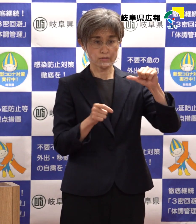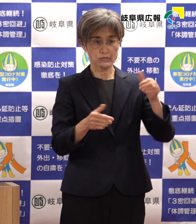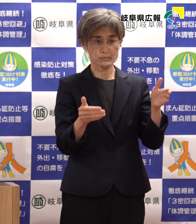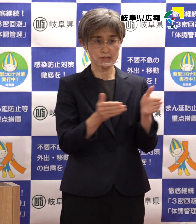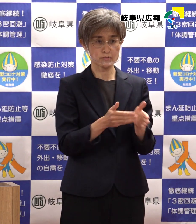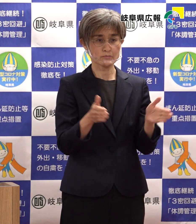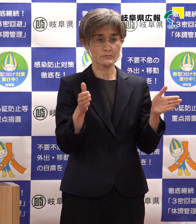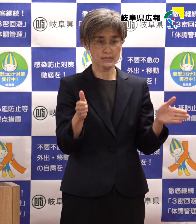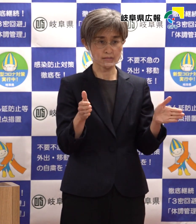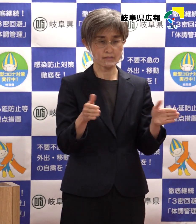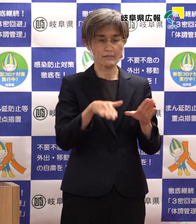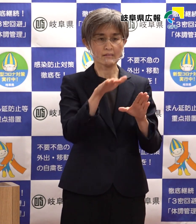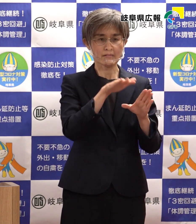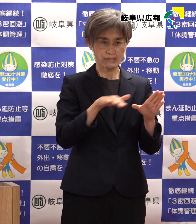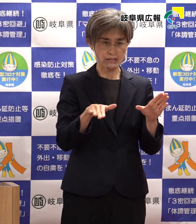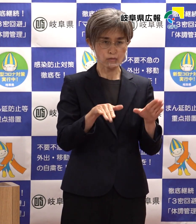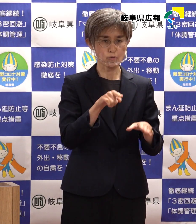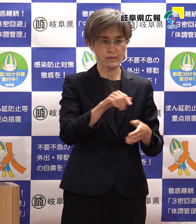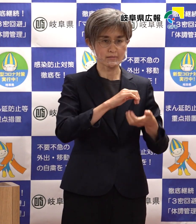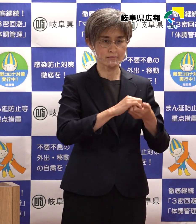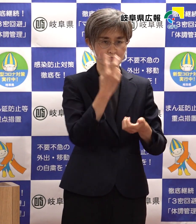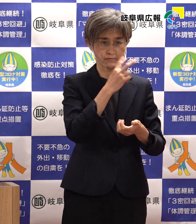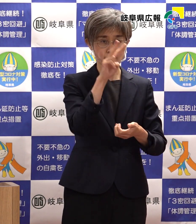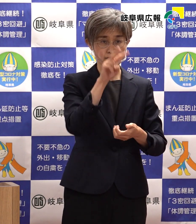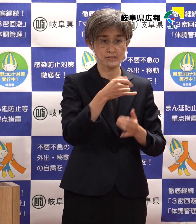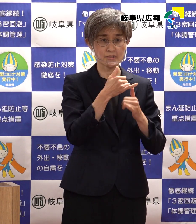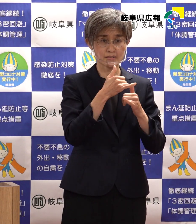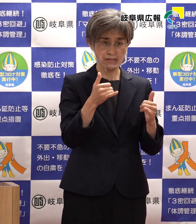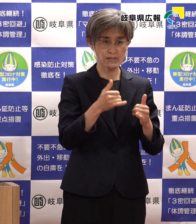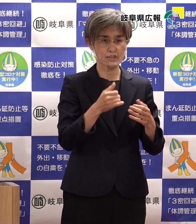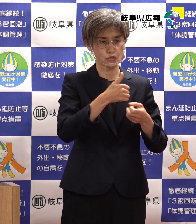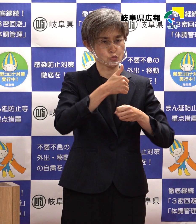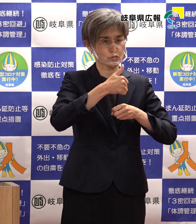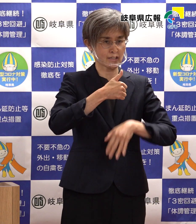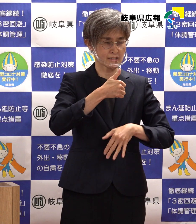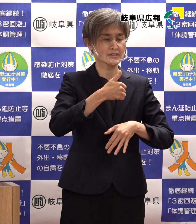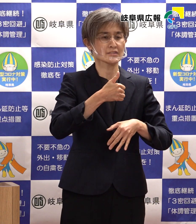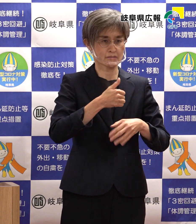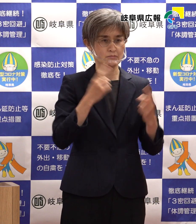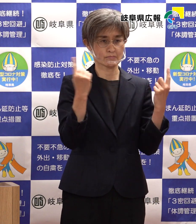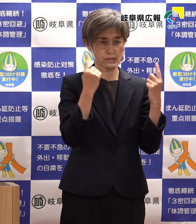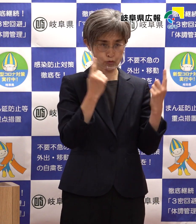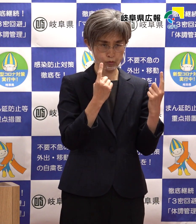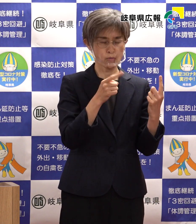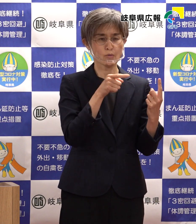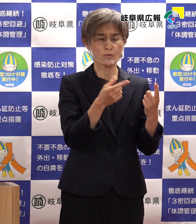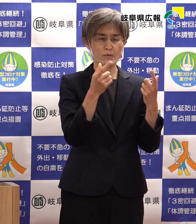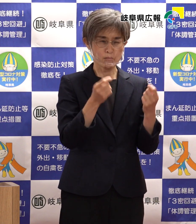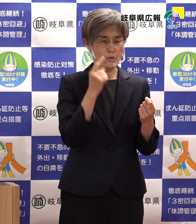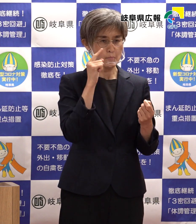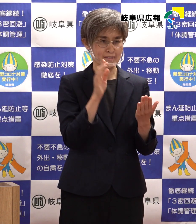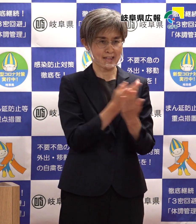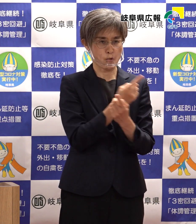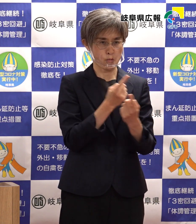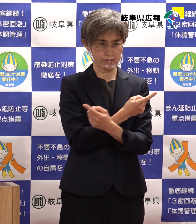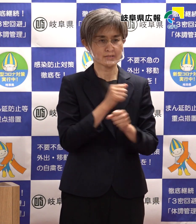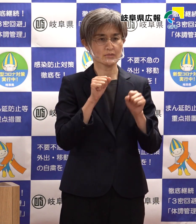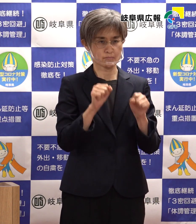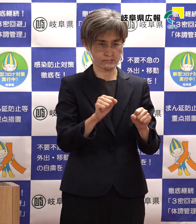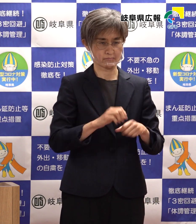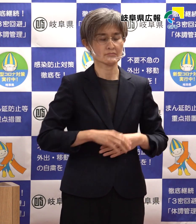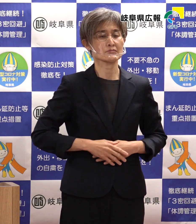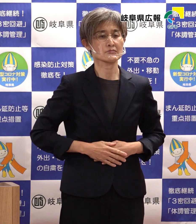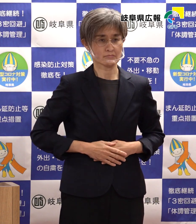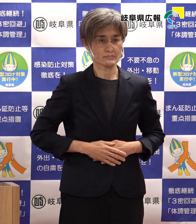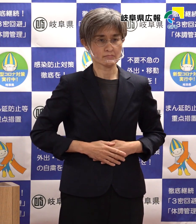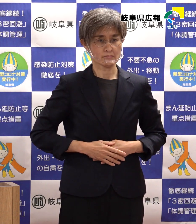ベントについて、さらに見直しをするということでございます。このゴールデンウィークにはかなりの3分の2